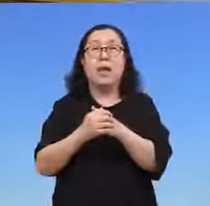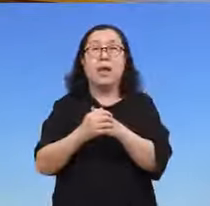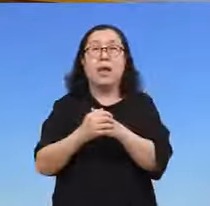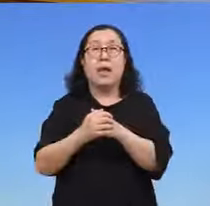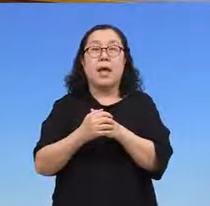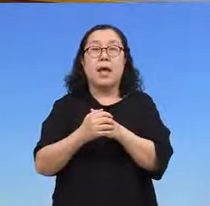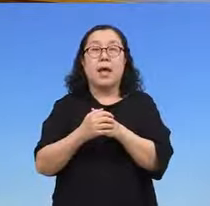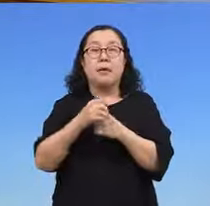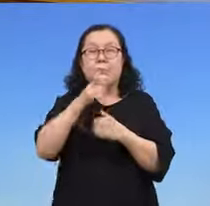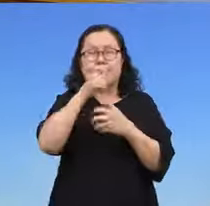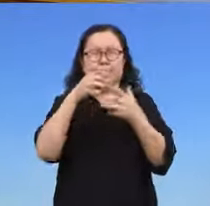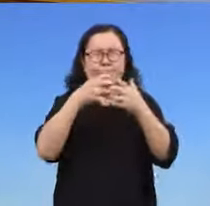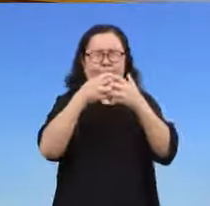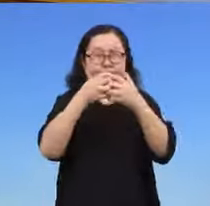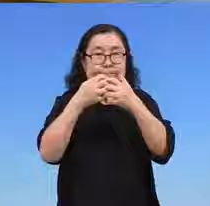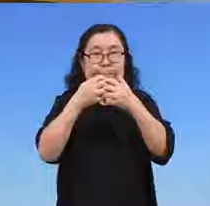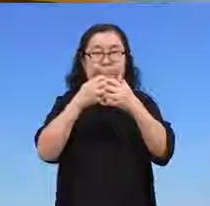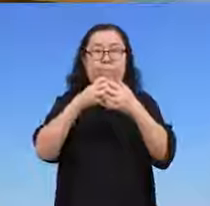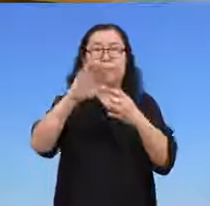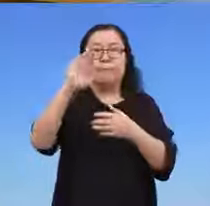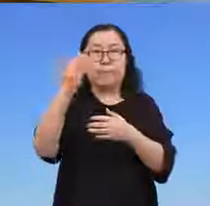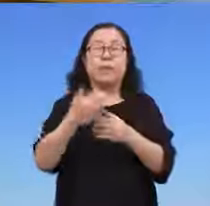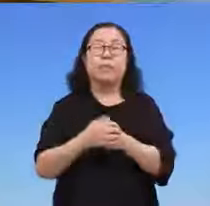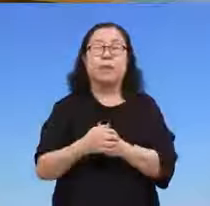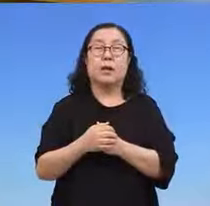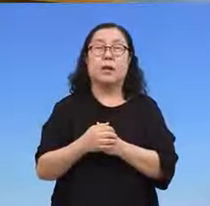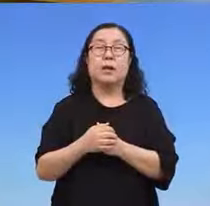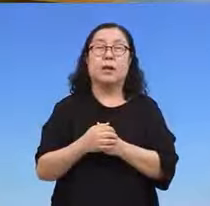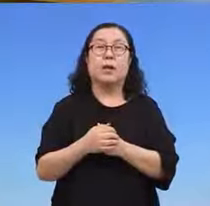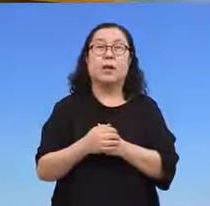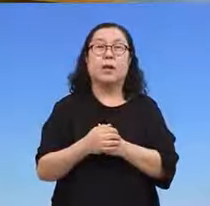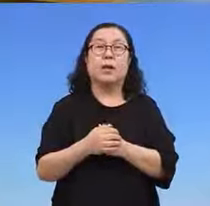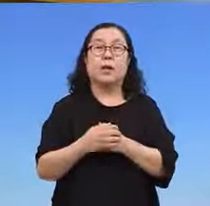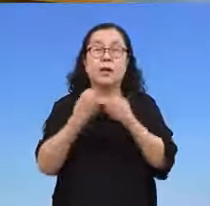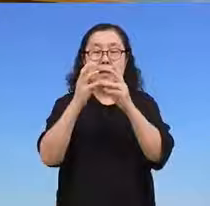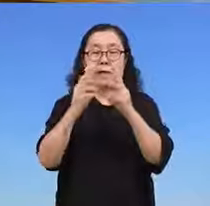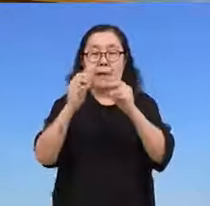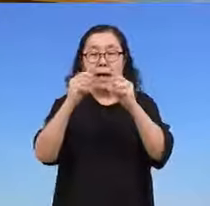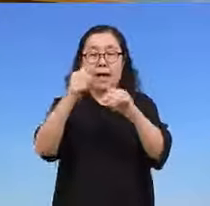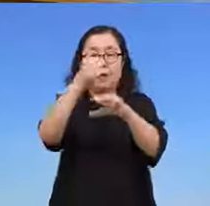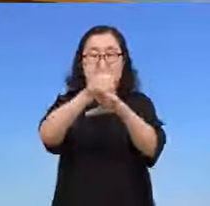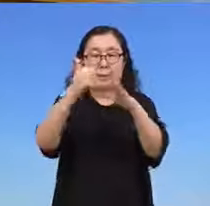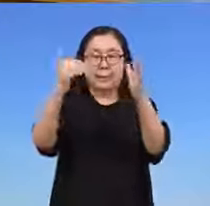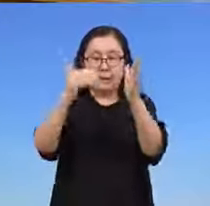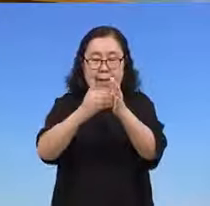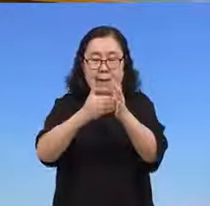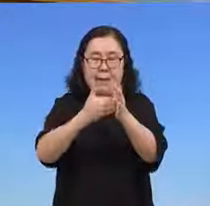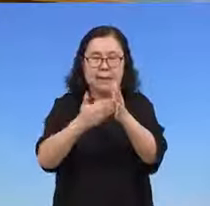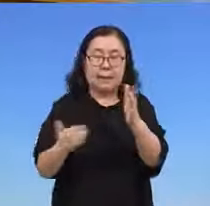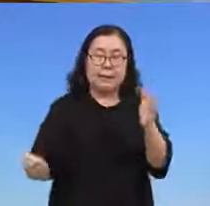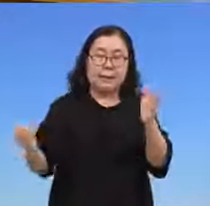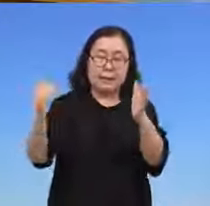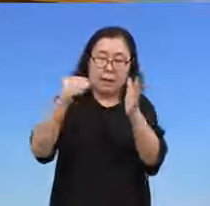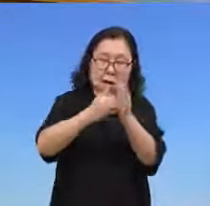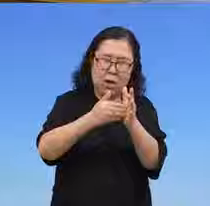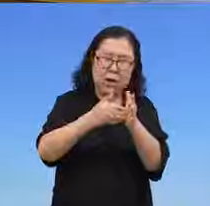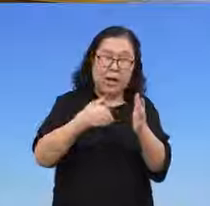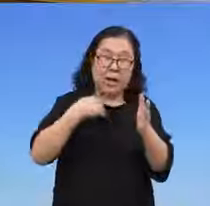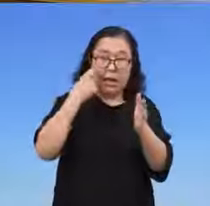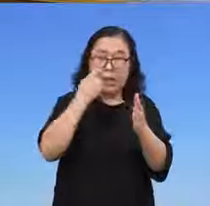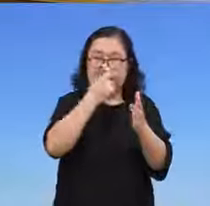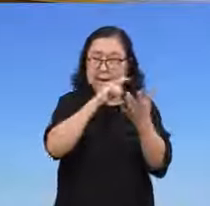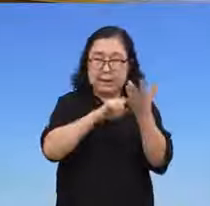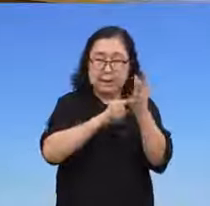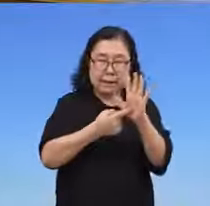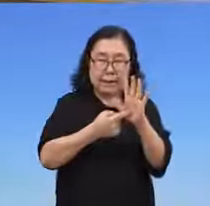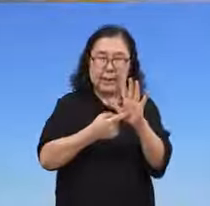기도는 항상 하늘에 닿기 전에 얼어버립니다. 지금 땅 끝까지 이르러 내 증인이 되리라는 목표의식이 없는데